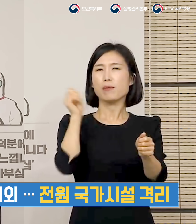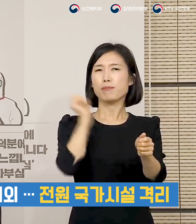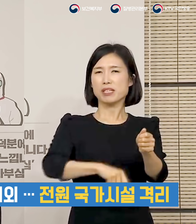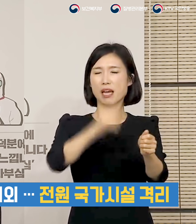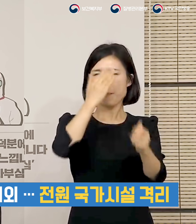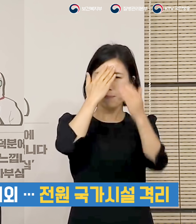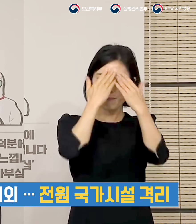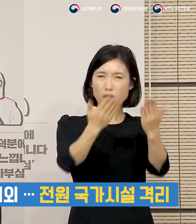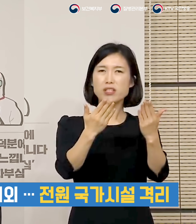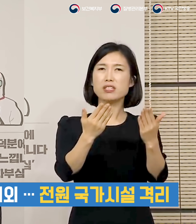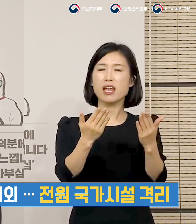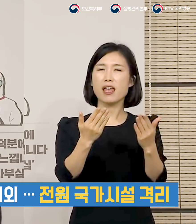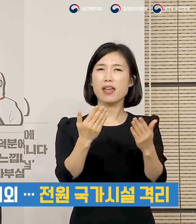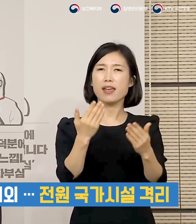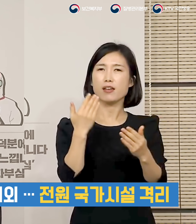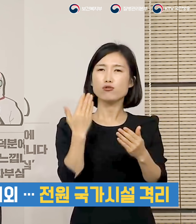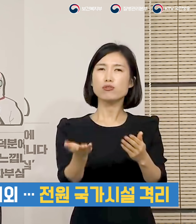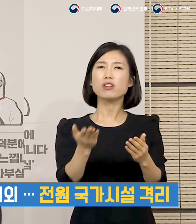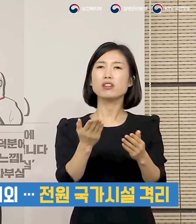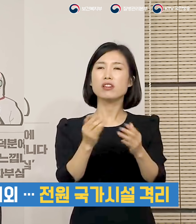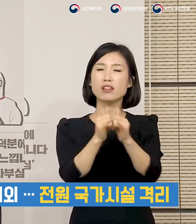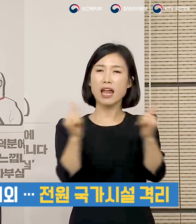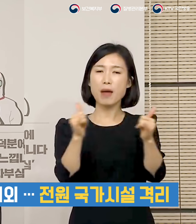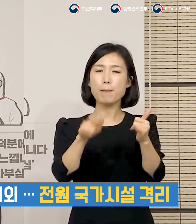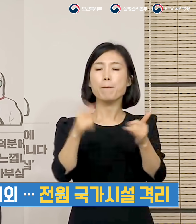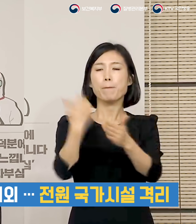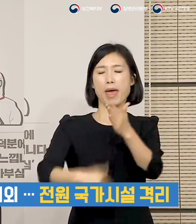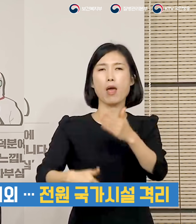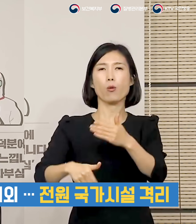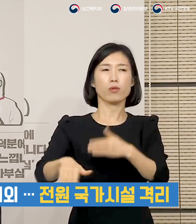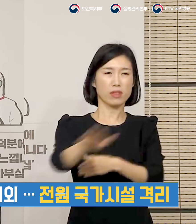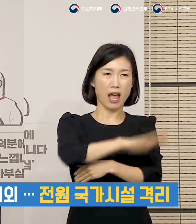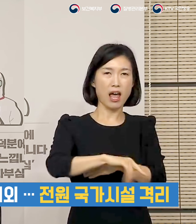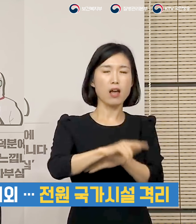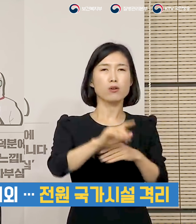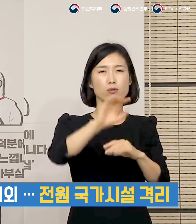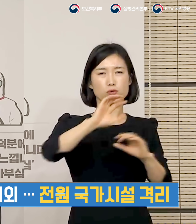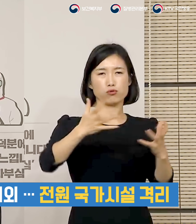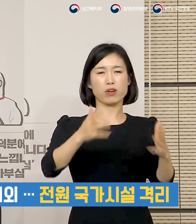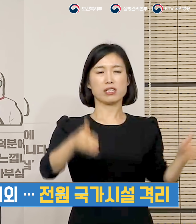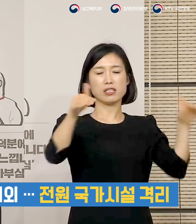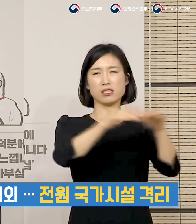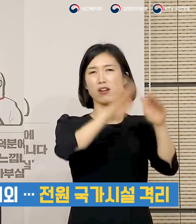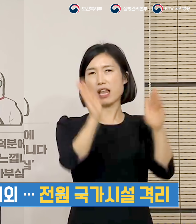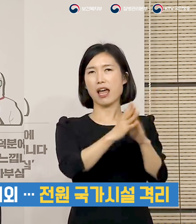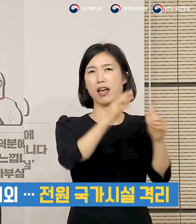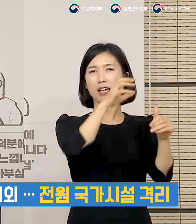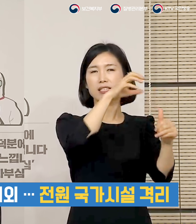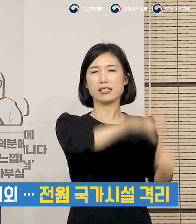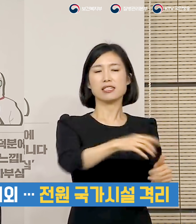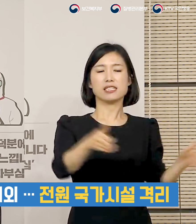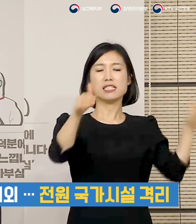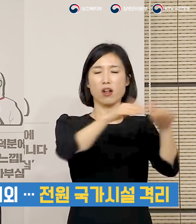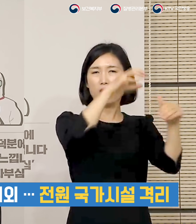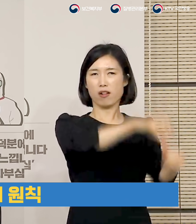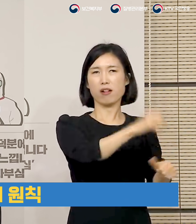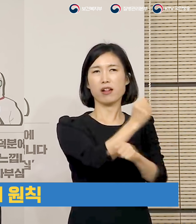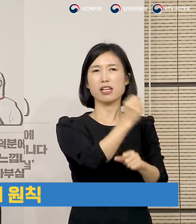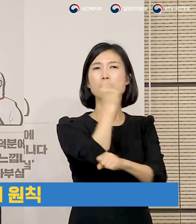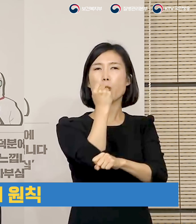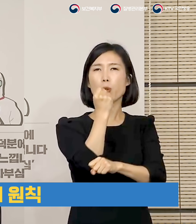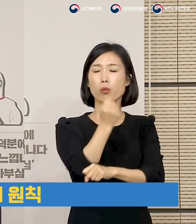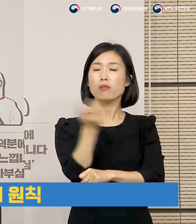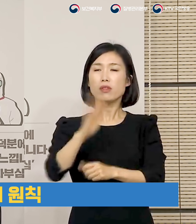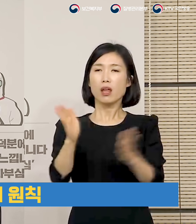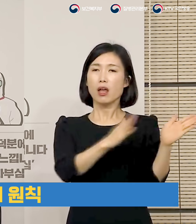받은 그 대상들을 제외하고서는 모두 국가의 시설에 시설 격리를 하게 됩니다. 근데